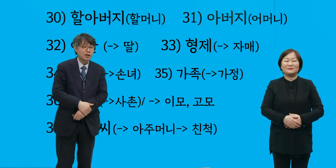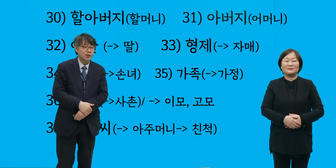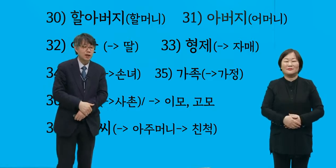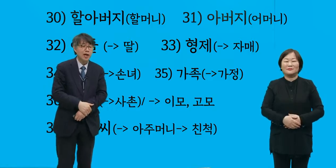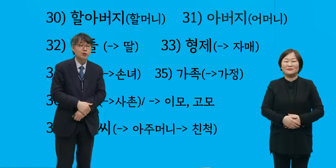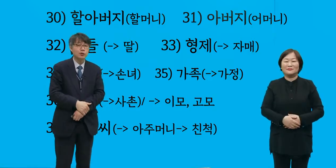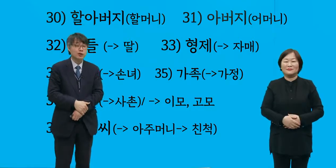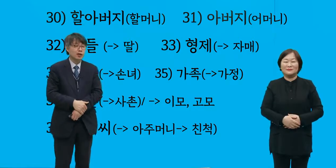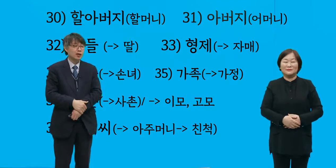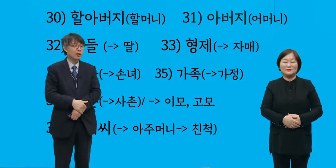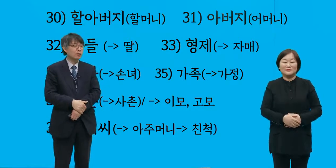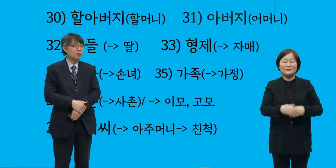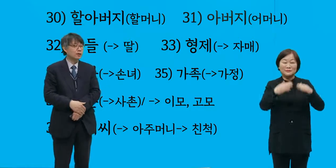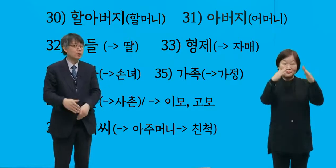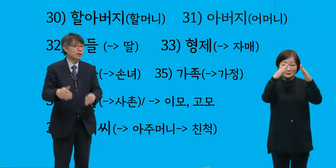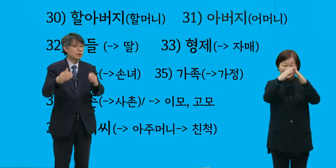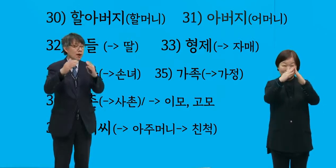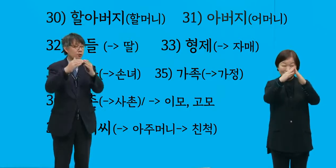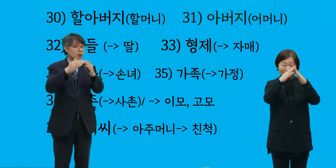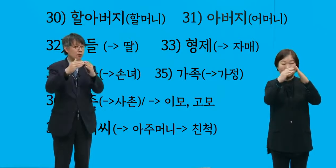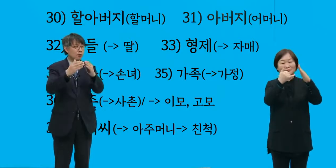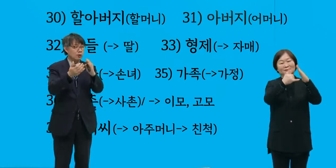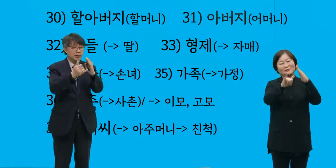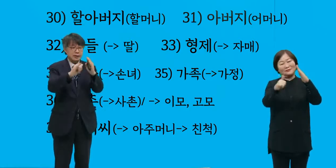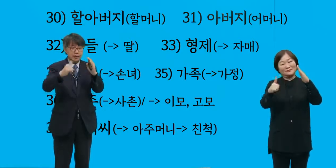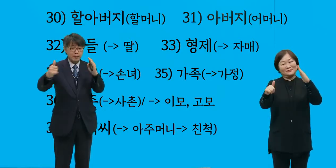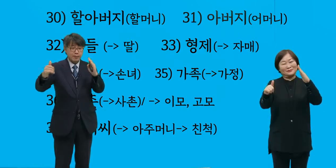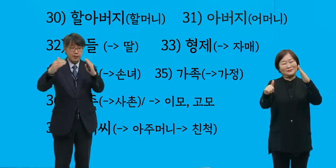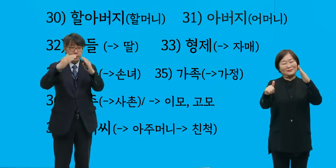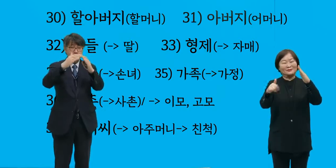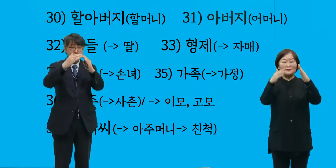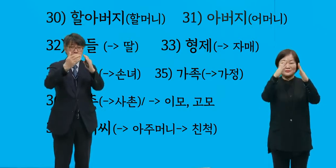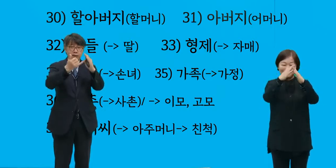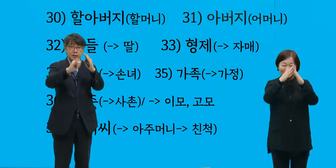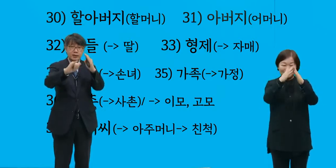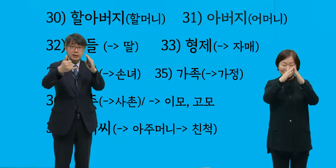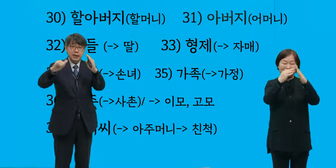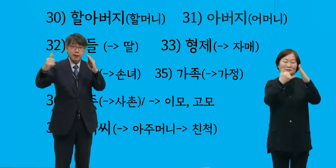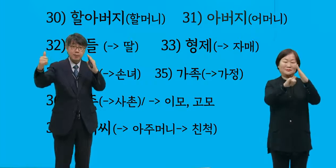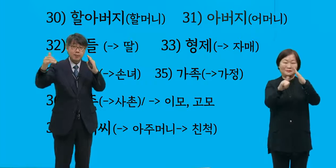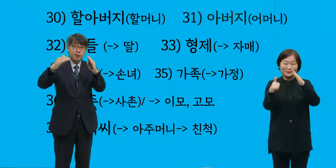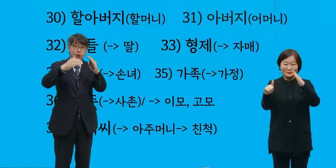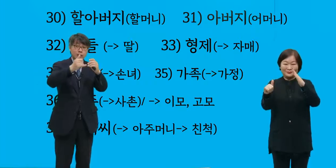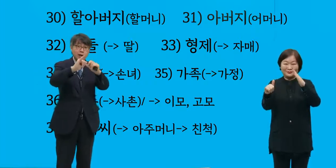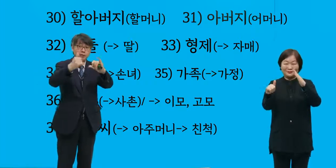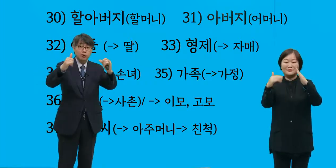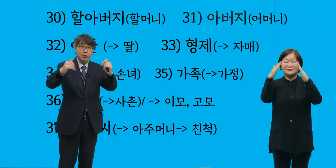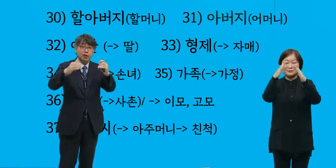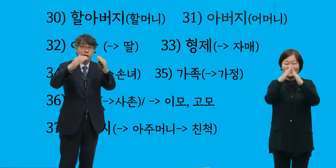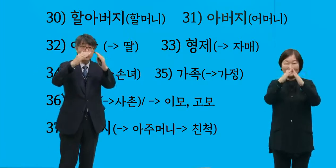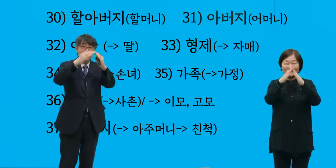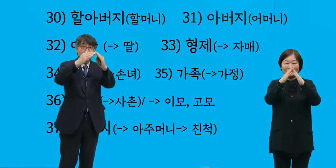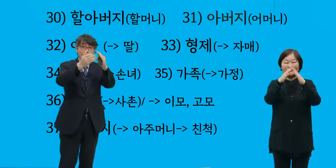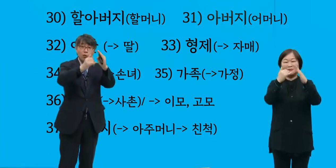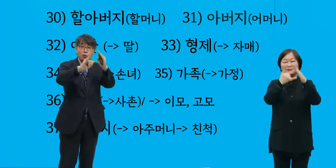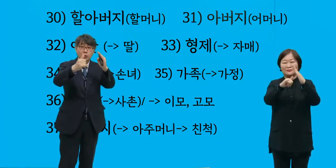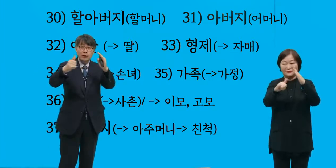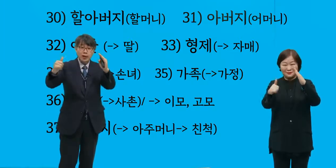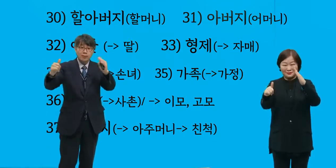다음에 가족은 어떻게 할까요? 집하고요. 사람. 집 안에 있는 사람. 우리 사람 배웠잖아요. 집이 있고 사람